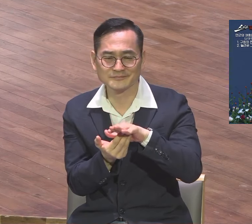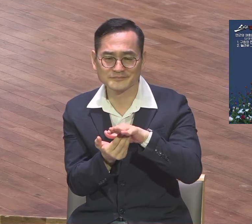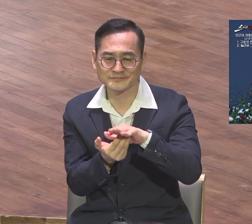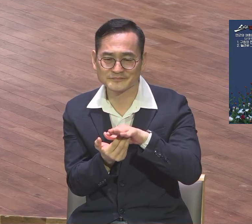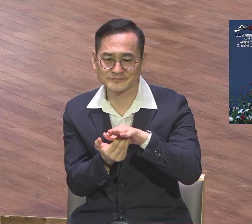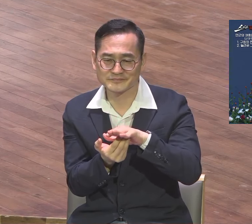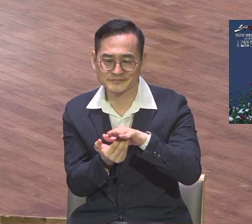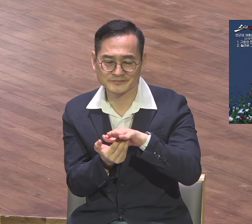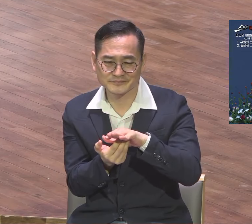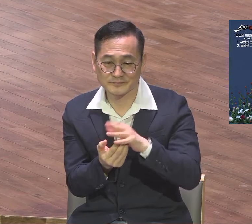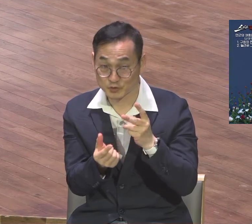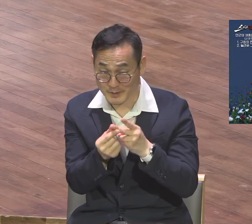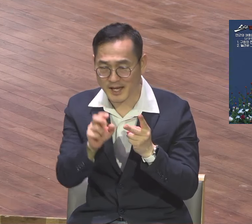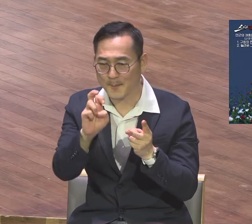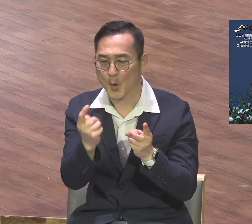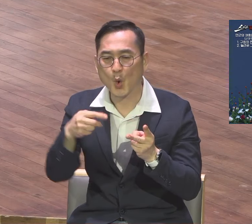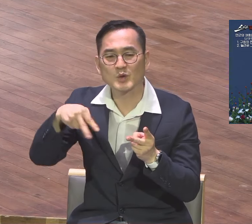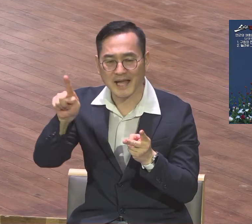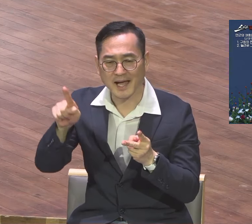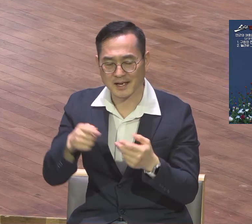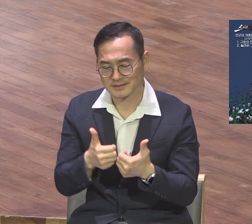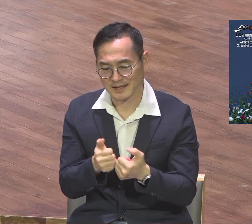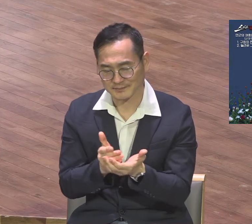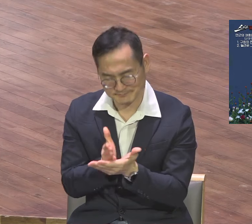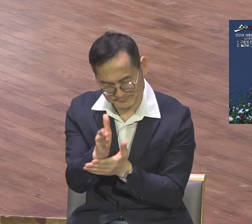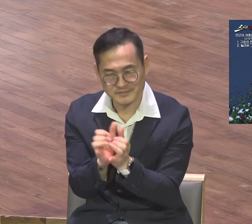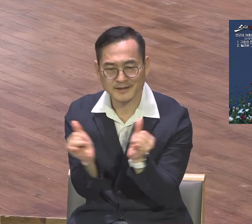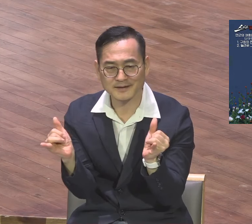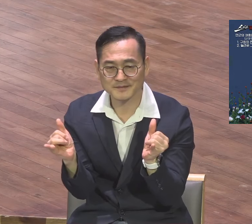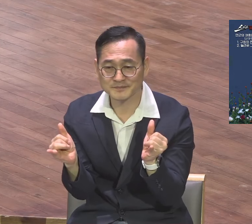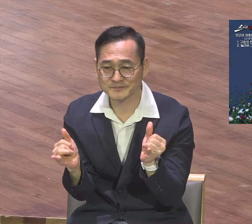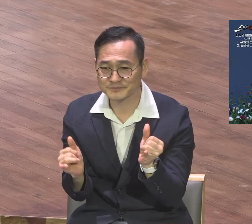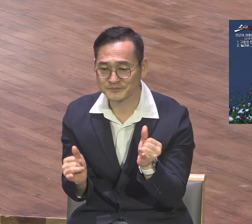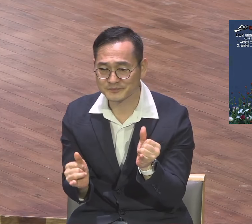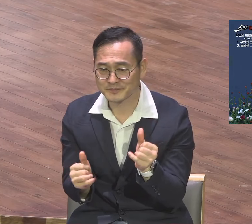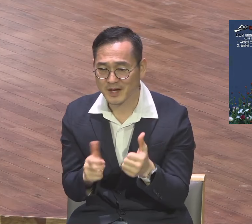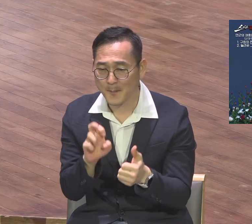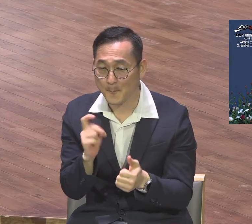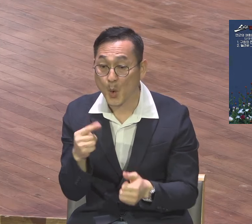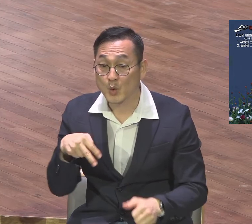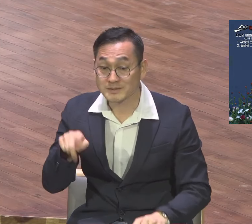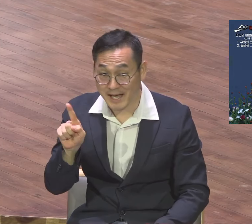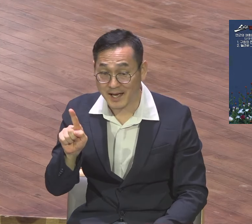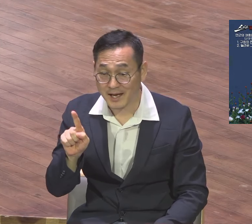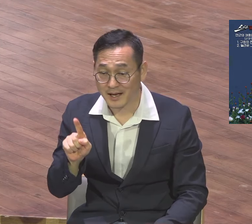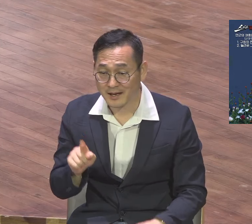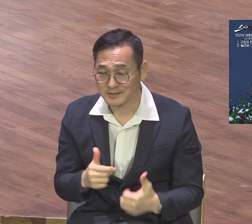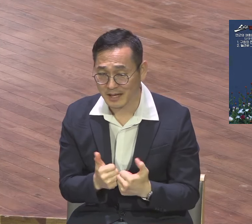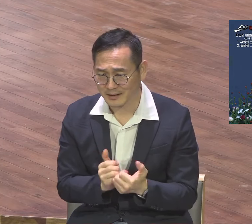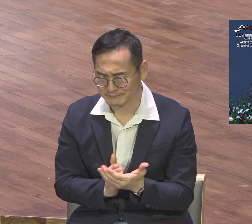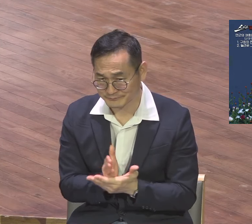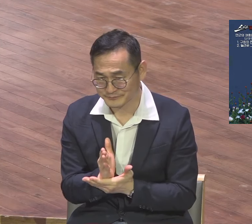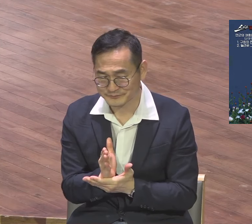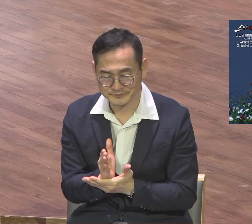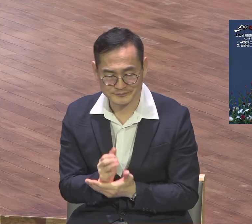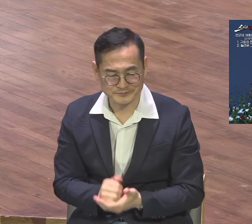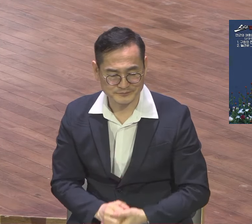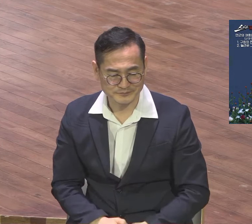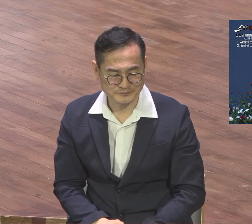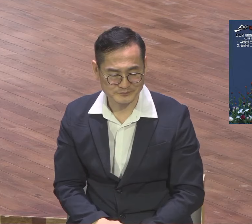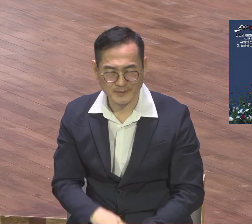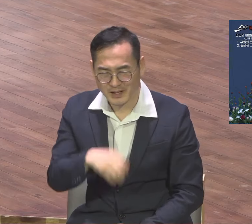둘째로 못 사, 그래, 못 사. 카운셀러입니다. 상담자라. 못 살아. 이 카운셀러